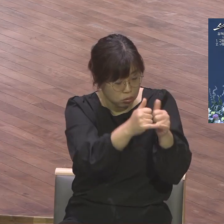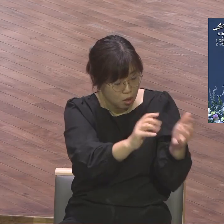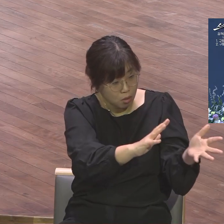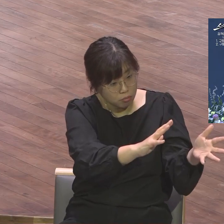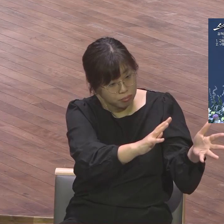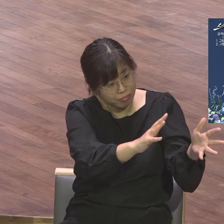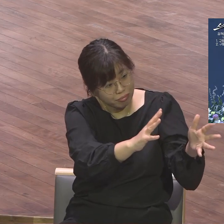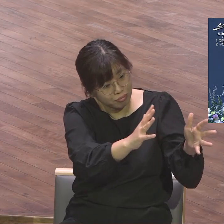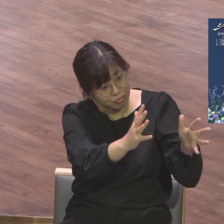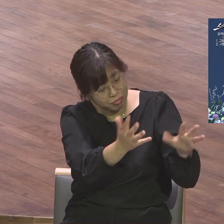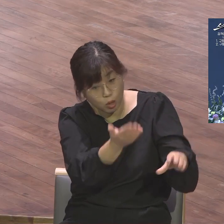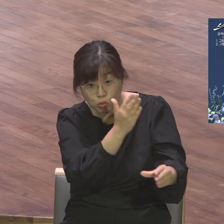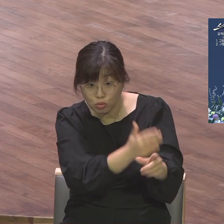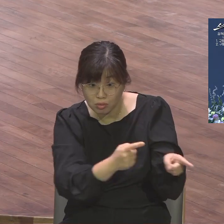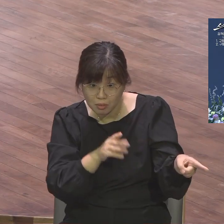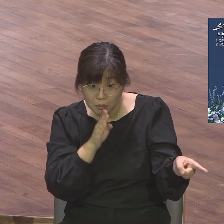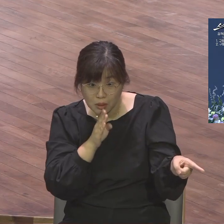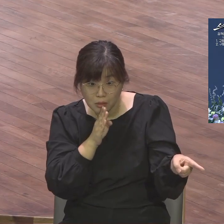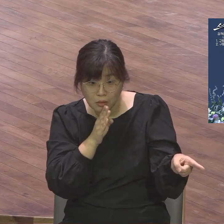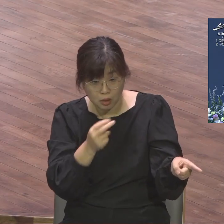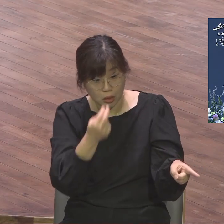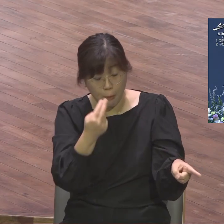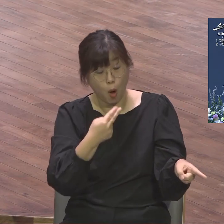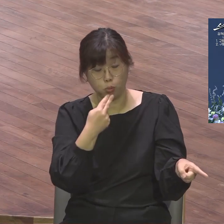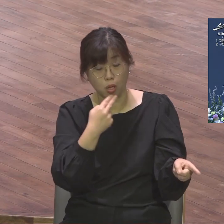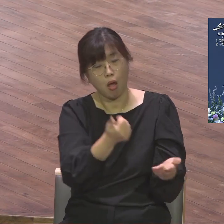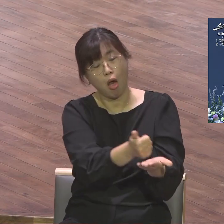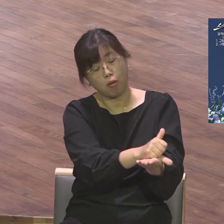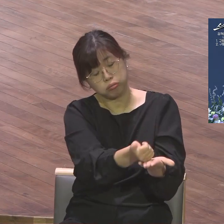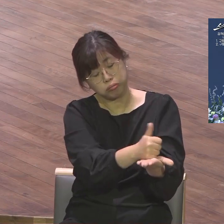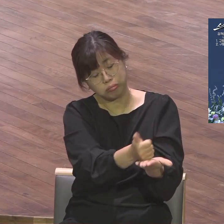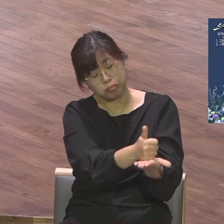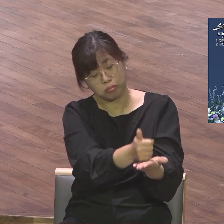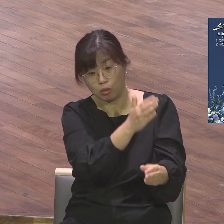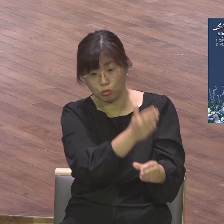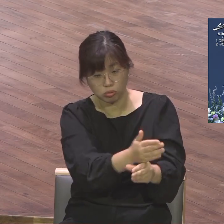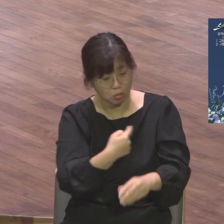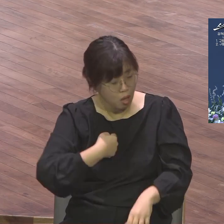너희를 죽어 있잖아요. 지금 불신자는 죽어 있기 때문에